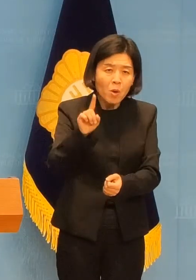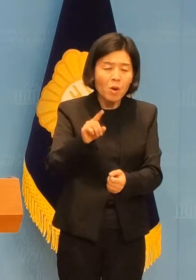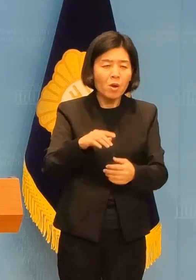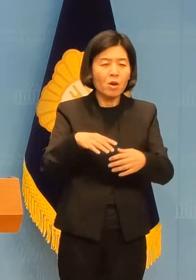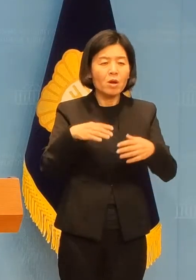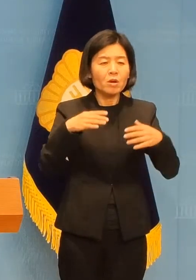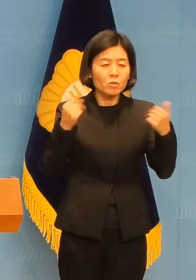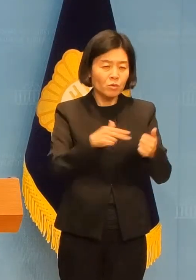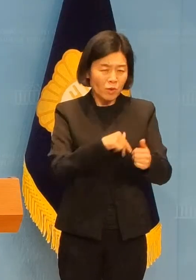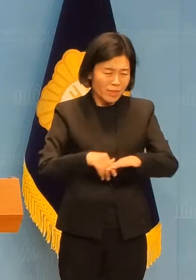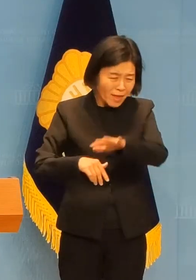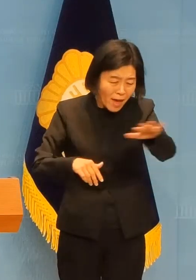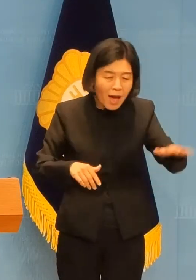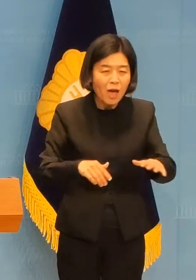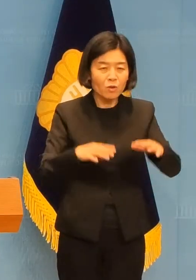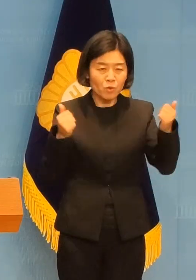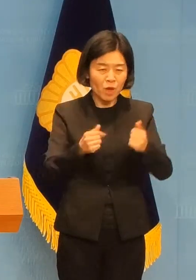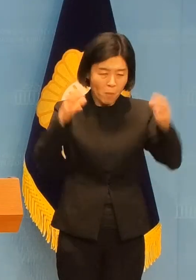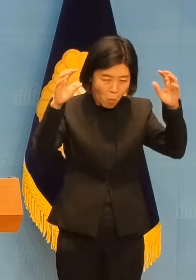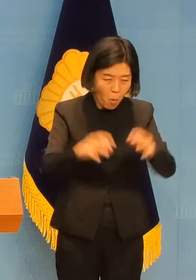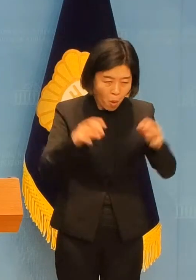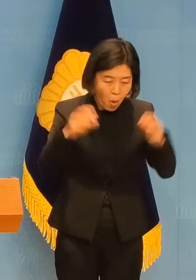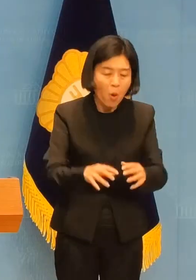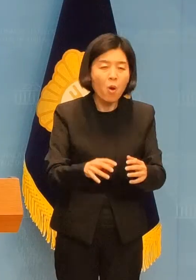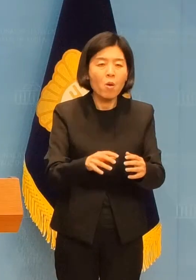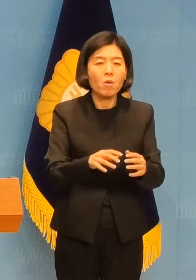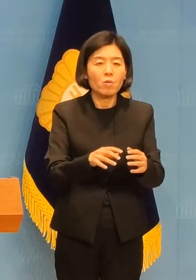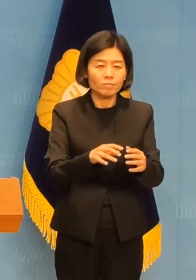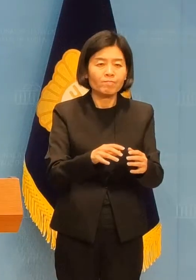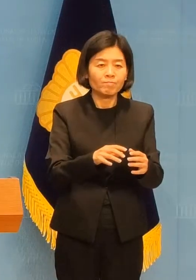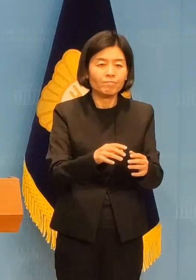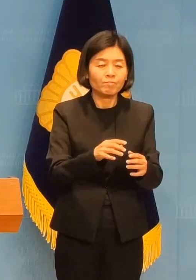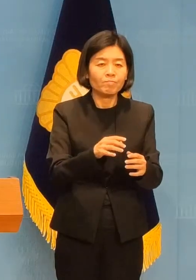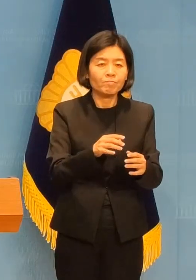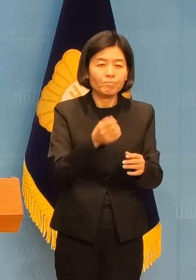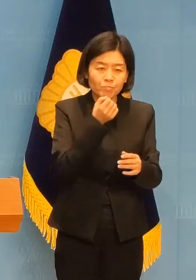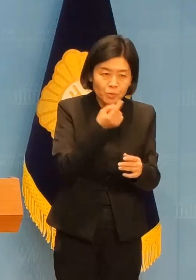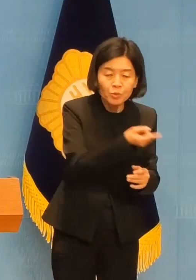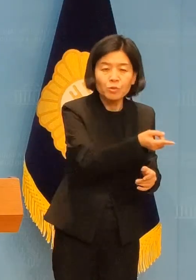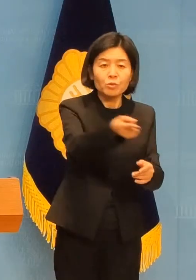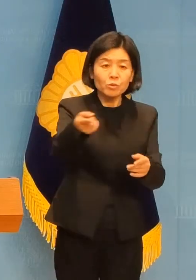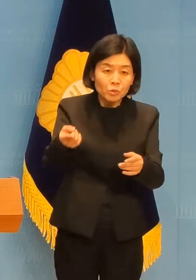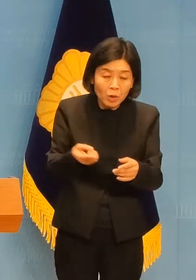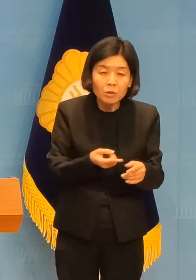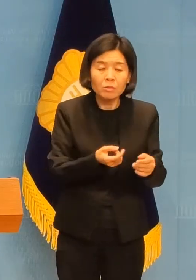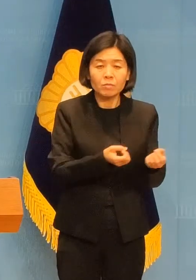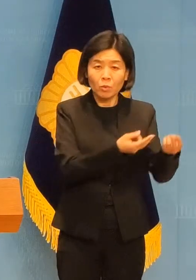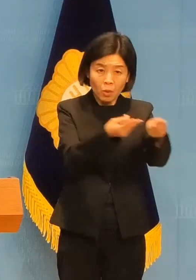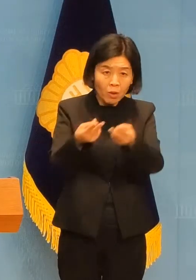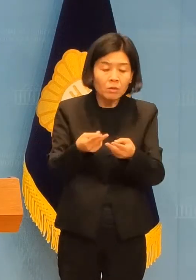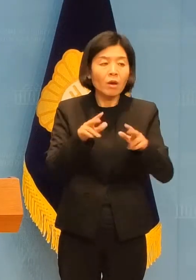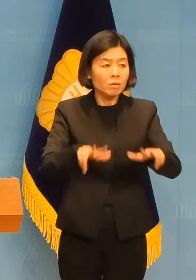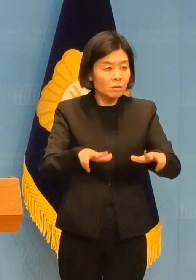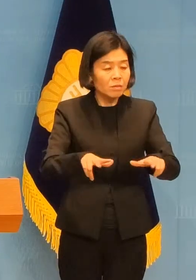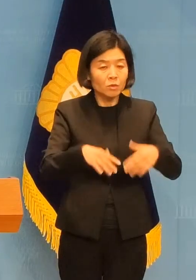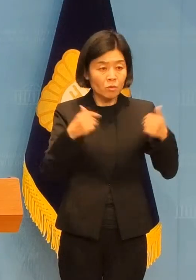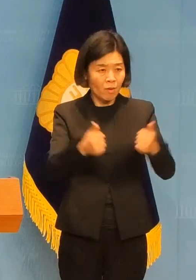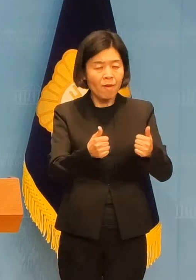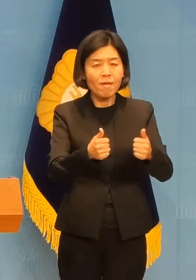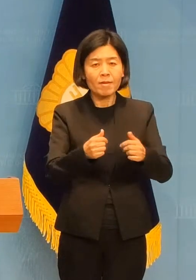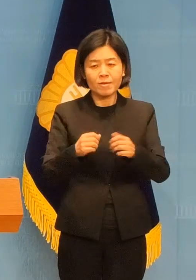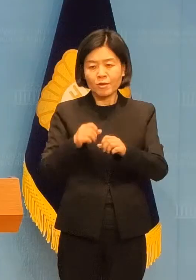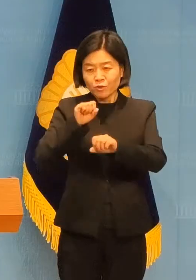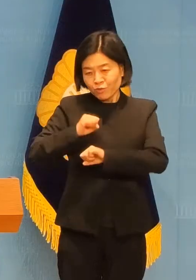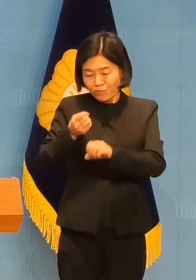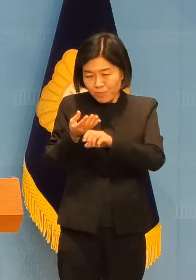계엄 해제는 민주주의와 헌정 질서를 지키기 위한 국회의 긴급한 헌법적 의무임에도 불구하고